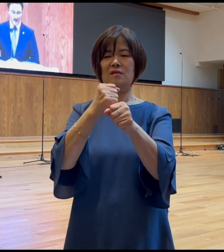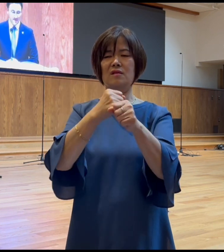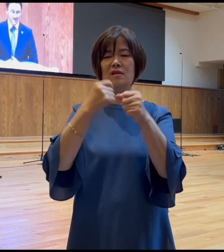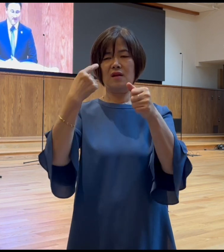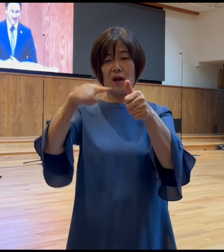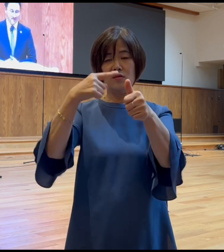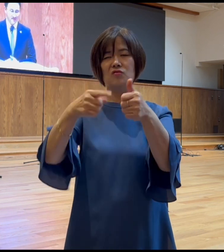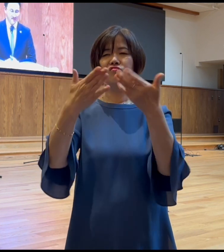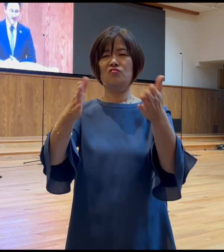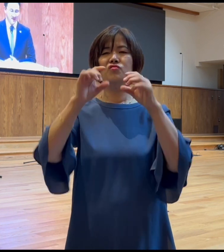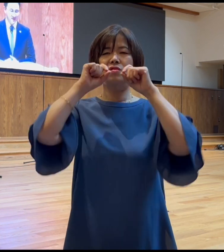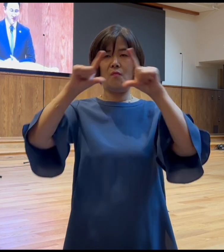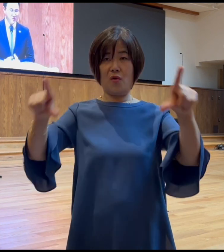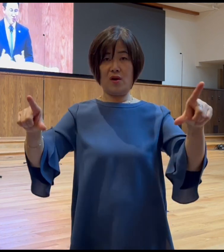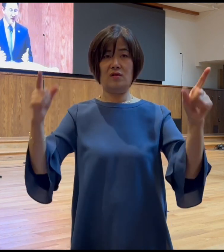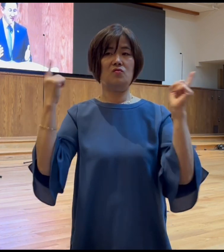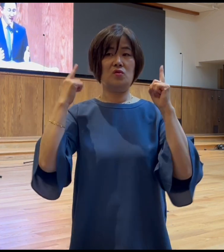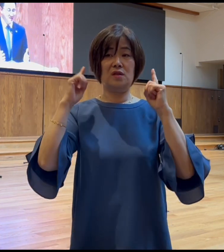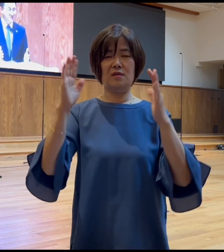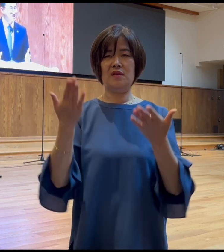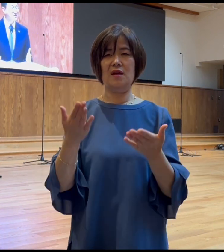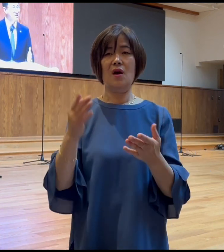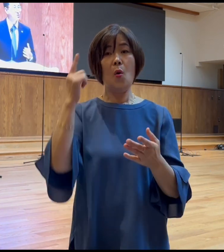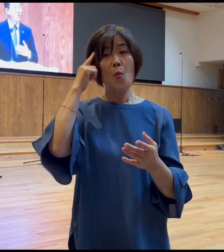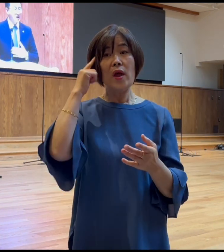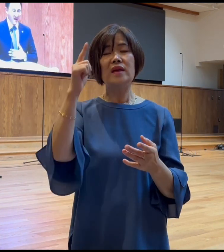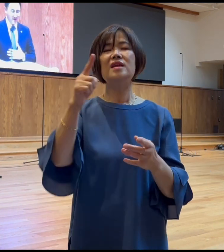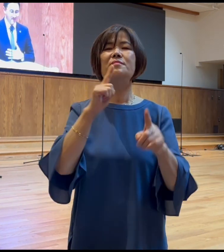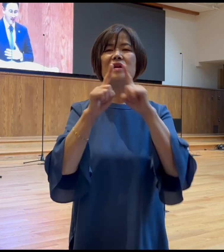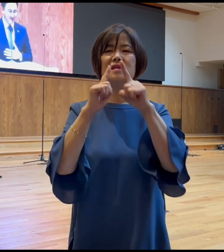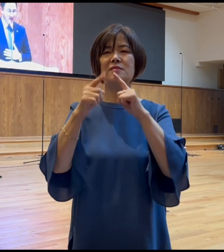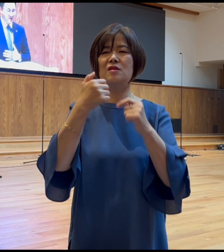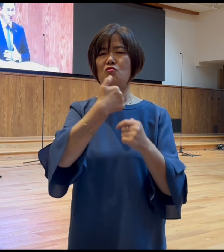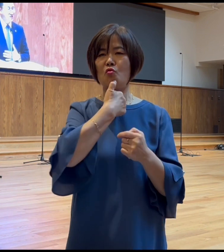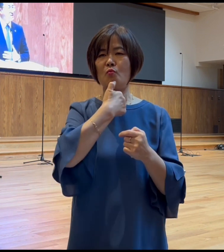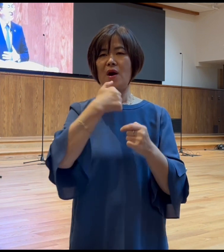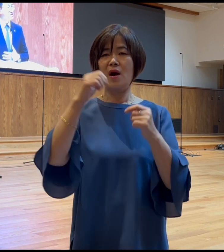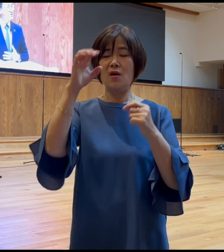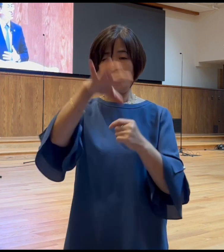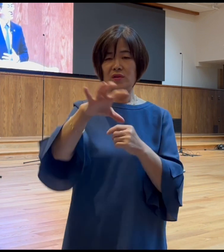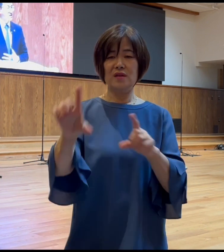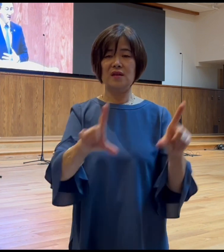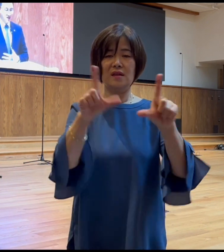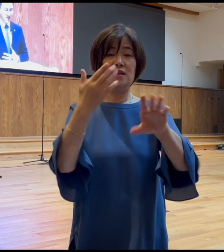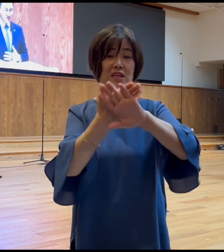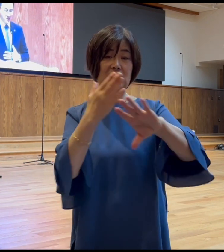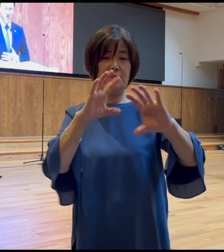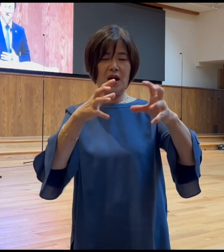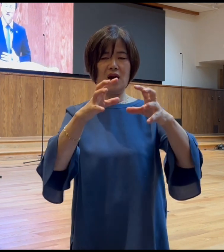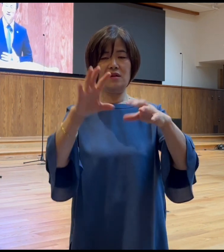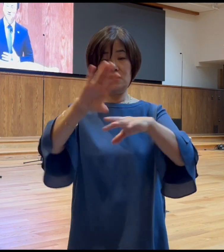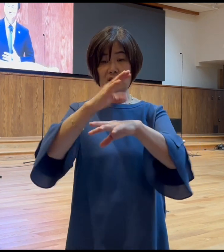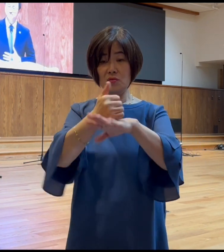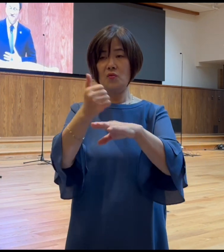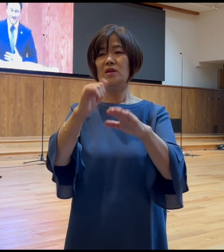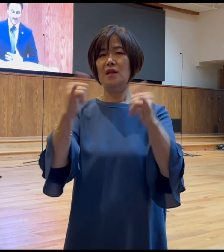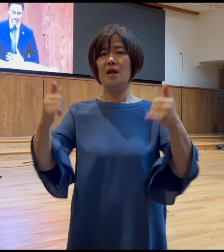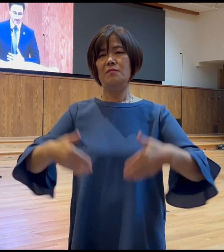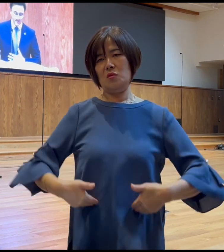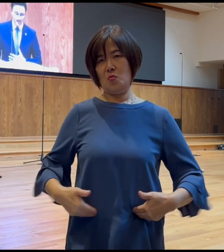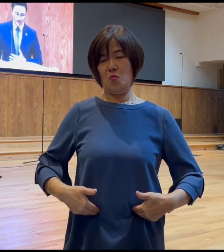소식이었습니다. 여러분, 왜 이 말씀이 로마에 살아가던 이방인 그리스도인들에게 필요했을까요?